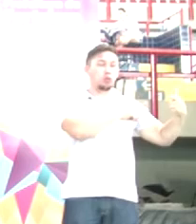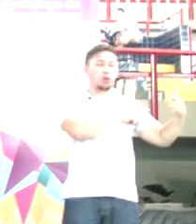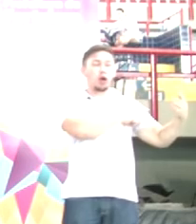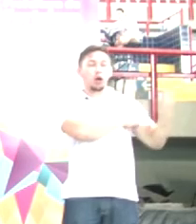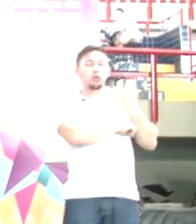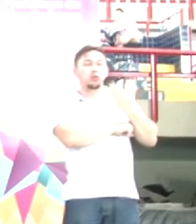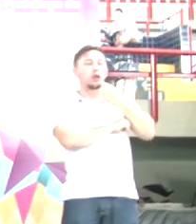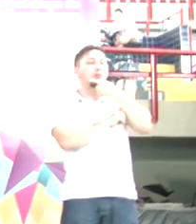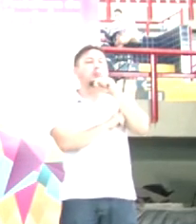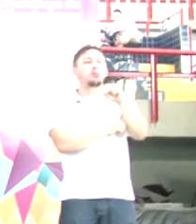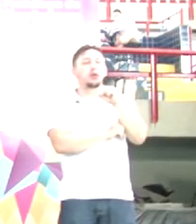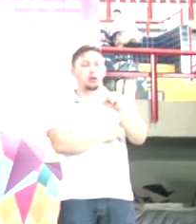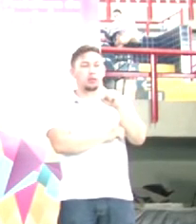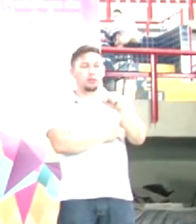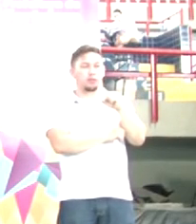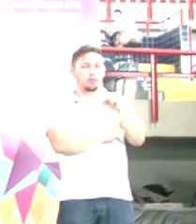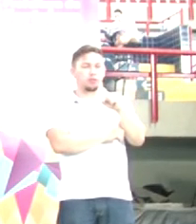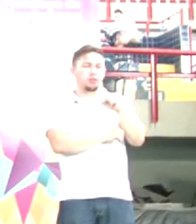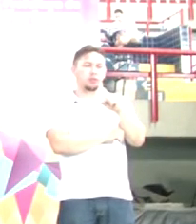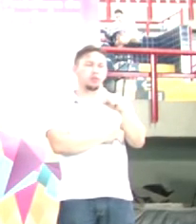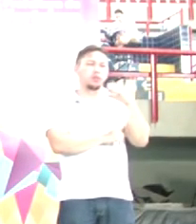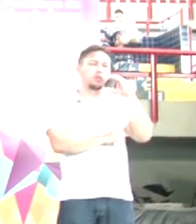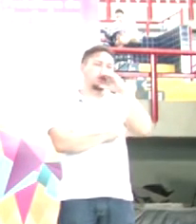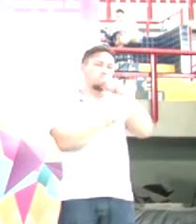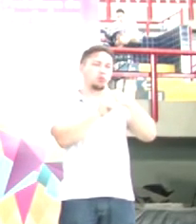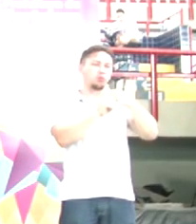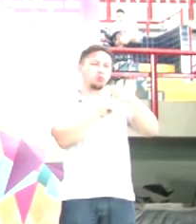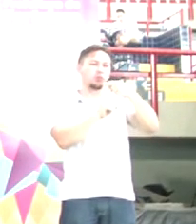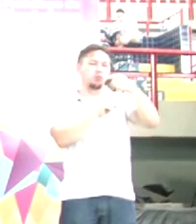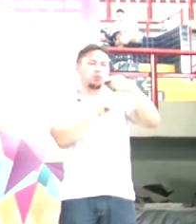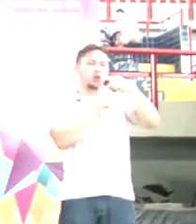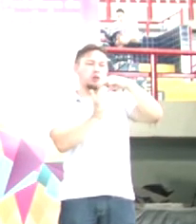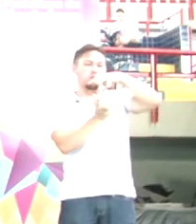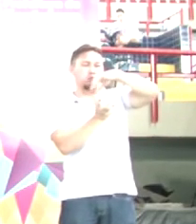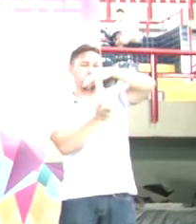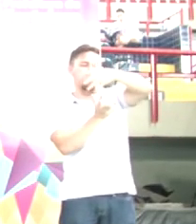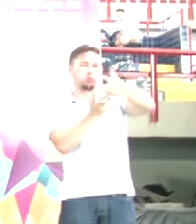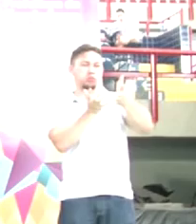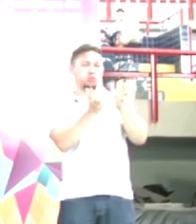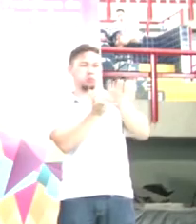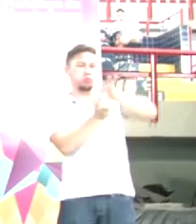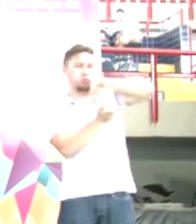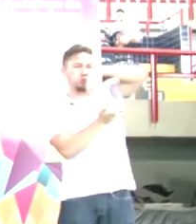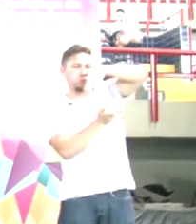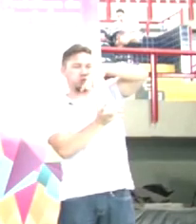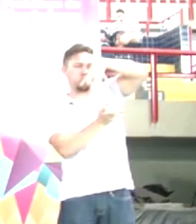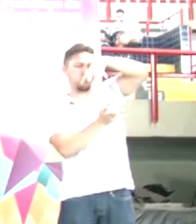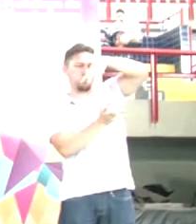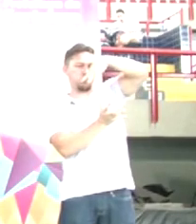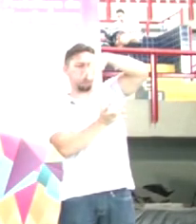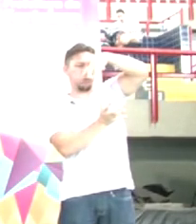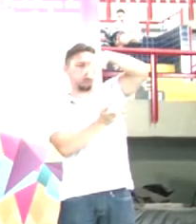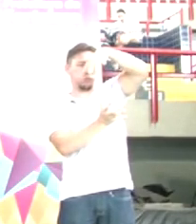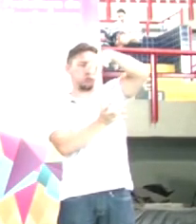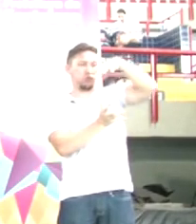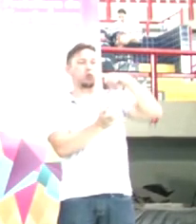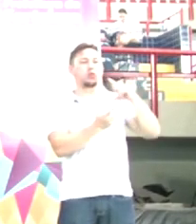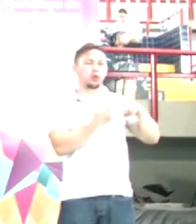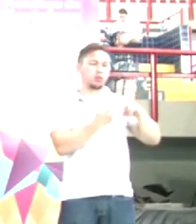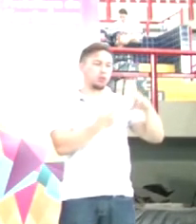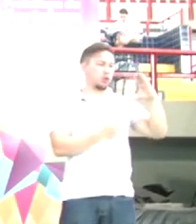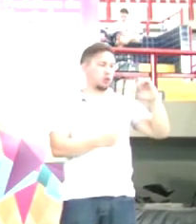quê? Para o aumento do efeito estufa, né? Além disso, o CO2 também é um